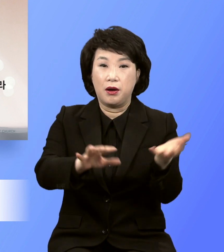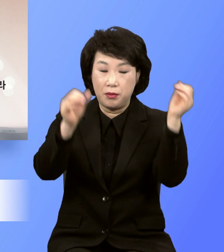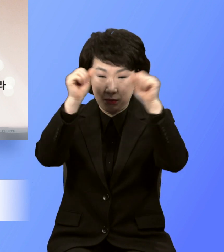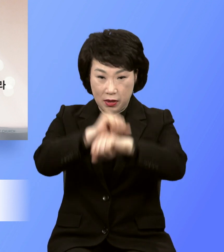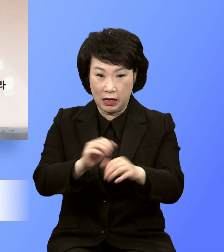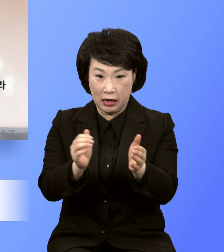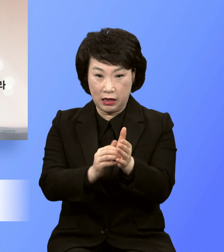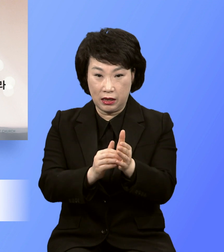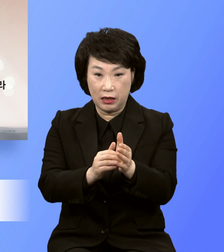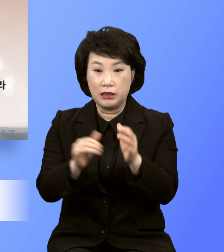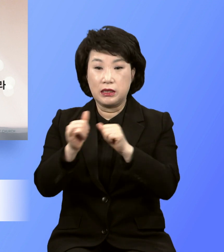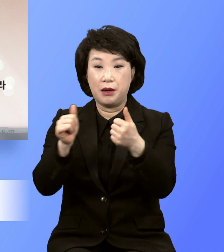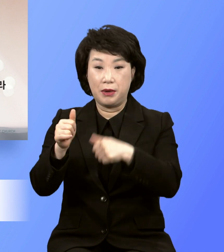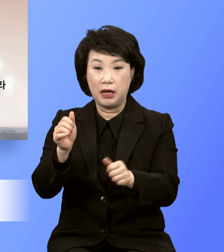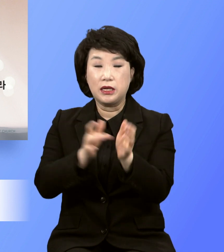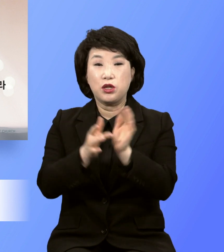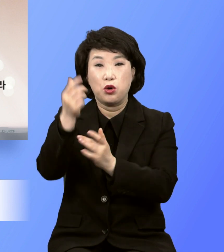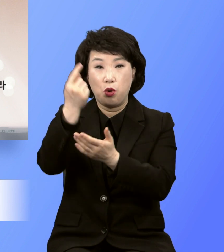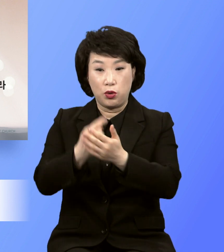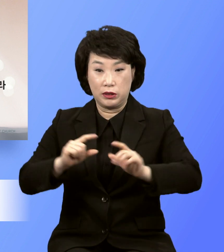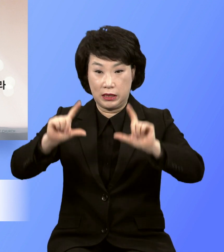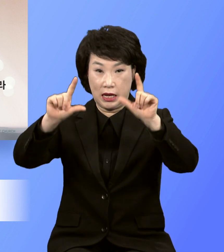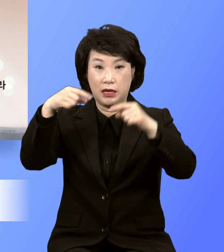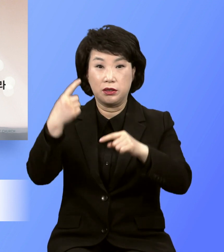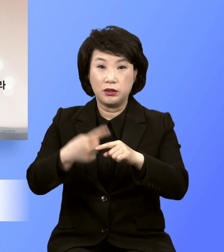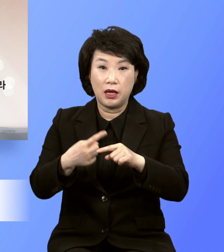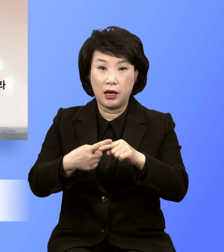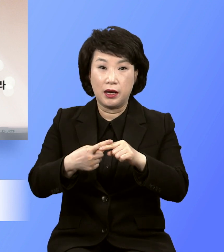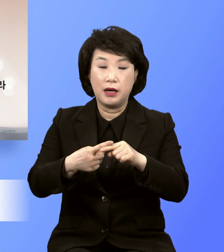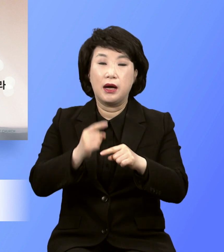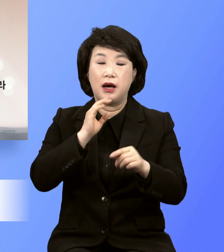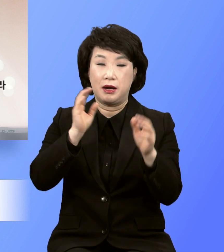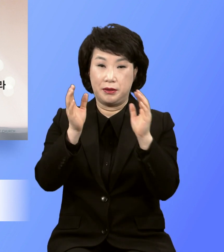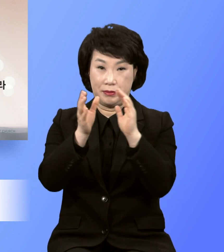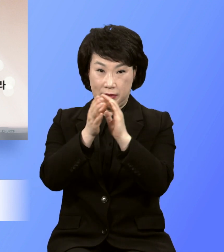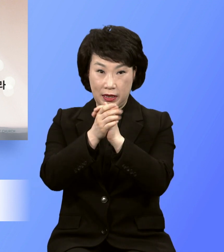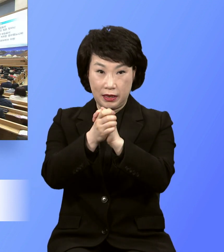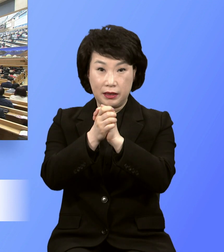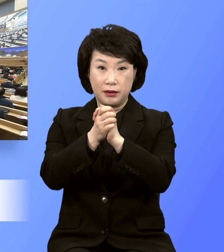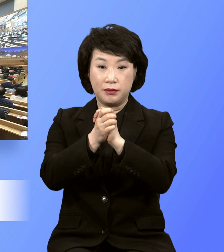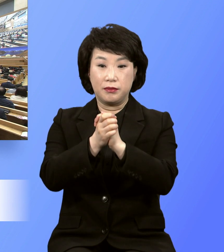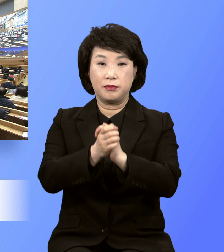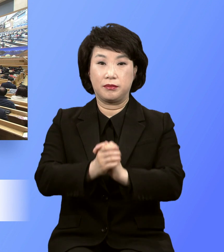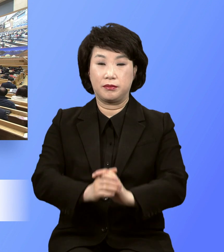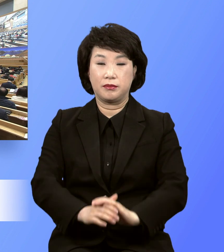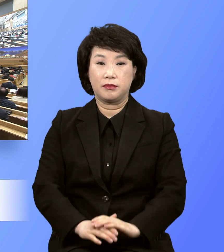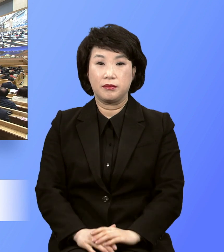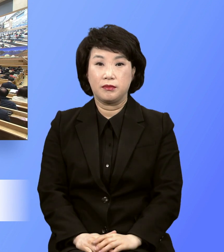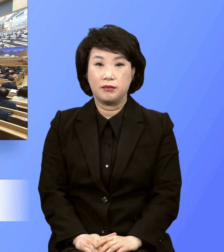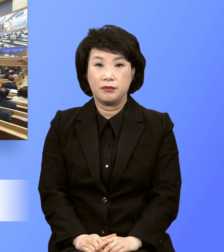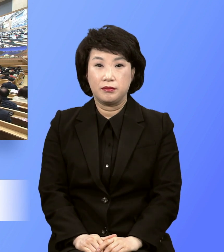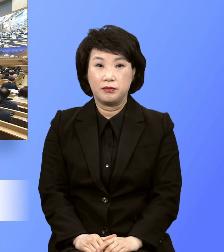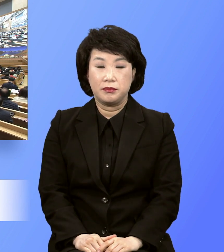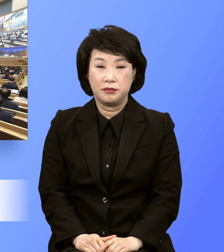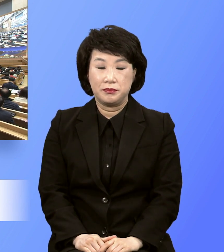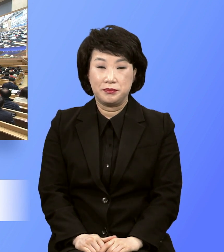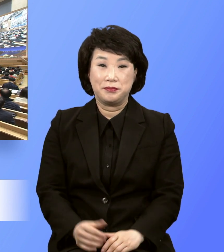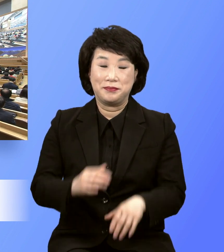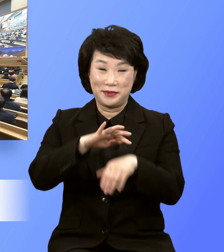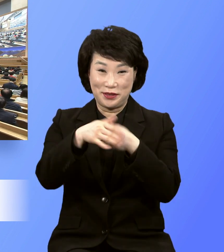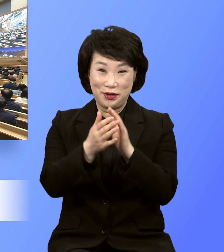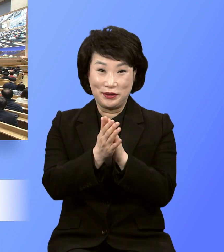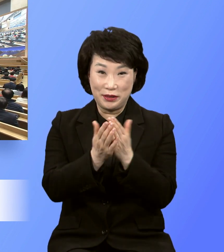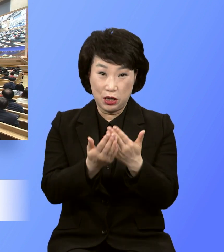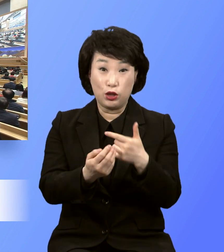저희를 멸하였느니라. 인자의 나타나는 날에도 이러하리라. 아멘. 아멘.